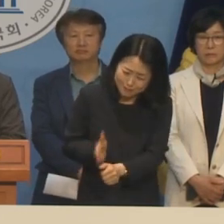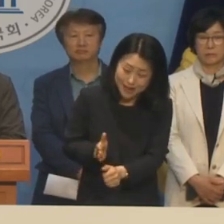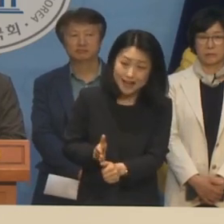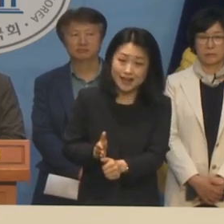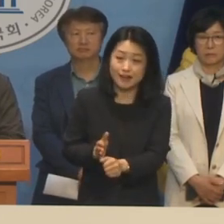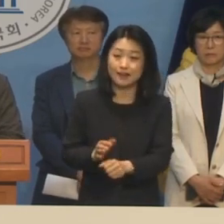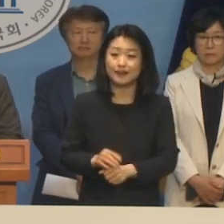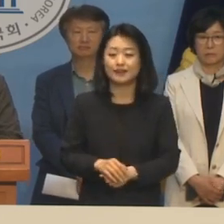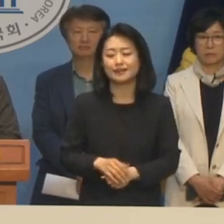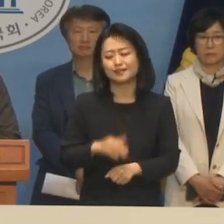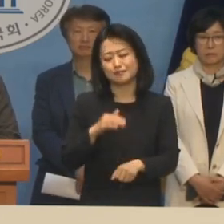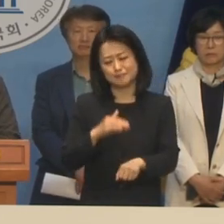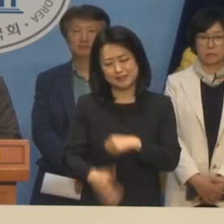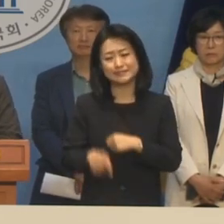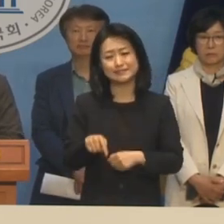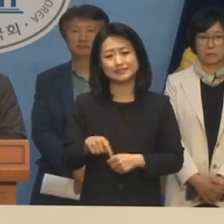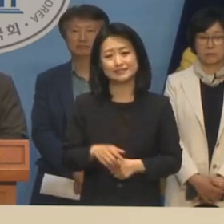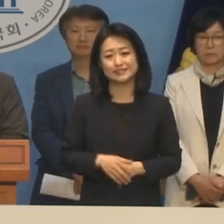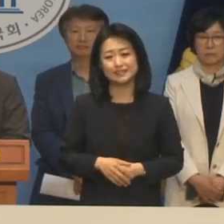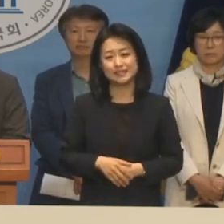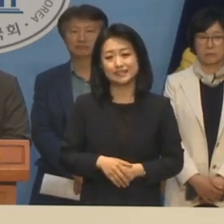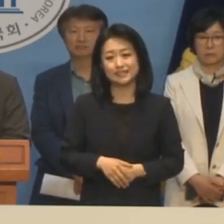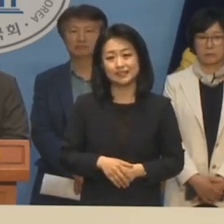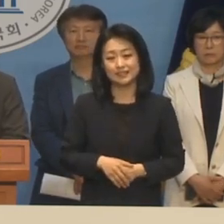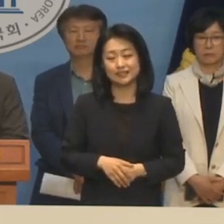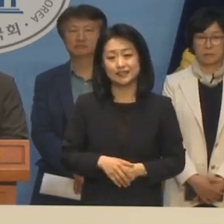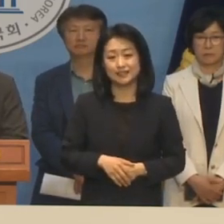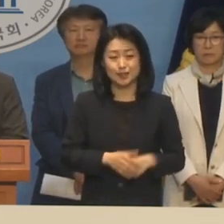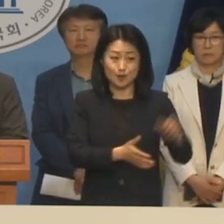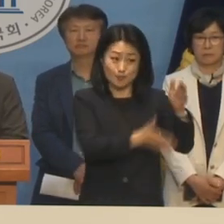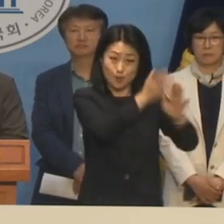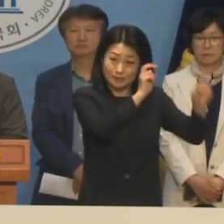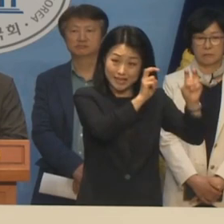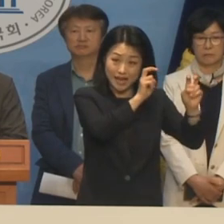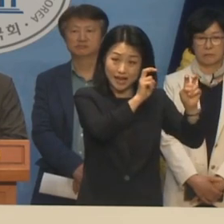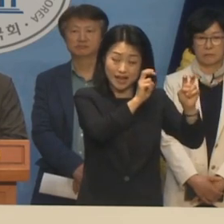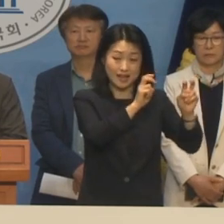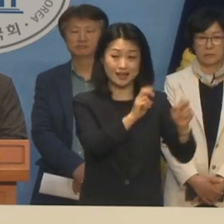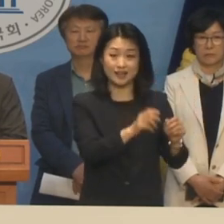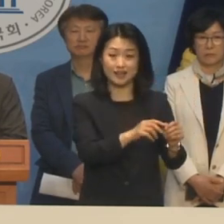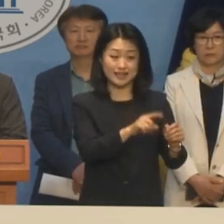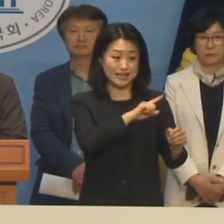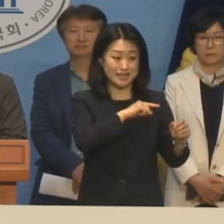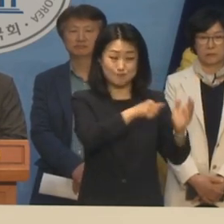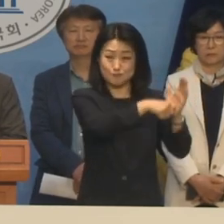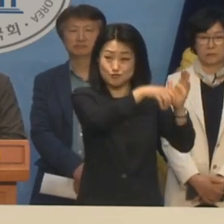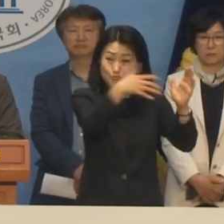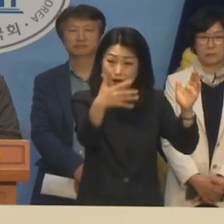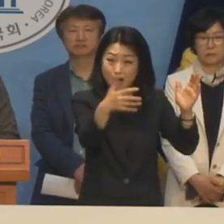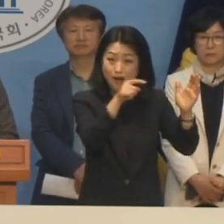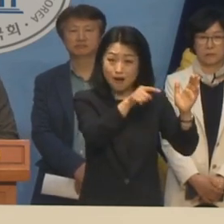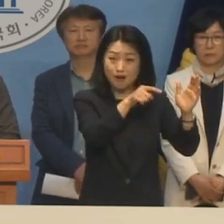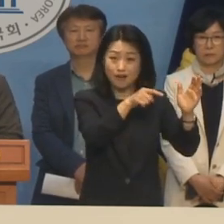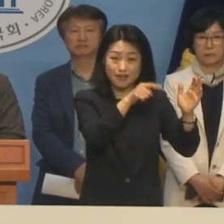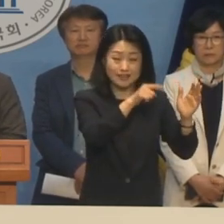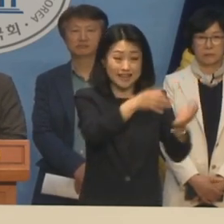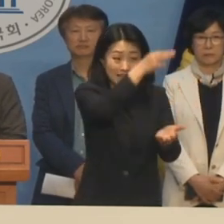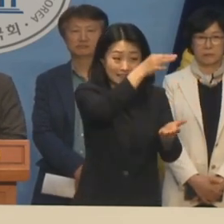영업시간을 채워야 하는 자영업자들이 과연 본사 브랜드 가치를 떨어뜨리기 위해서 점주단체를